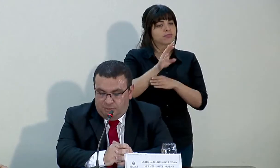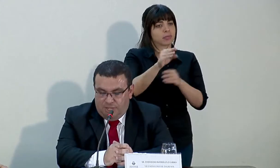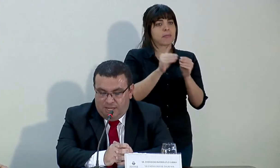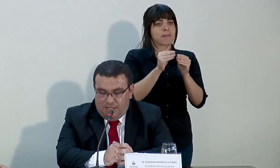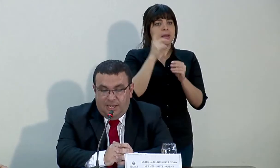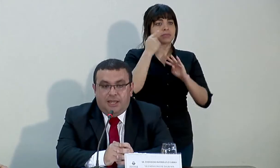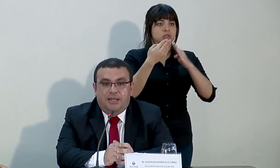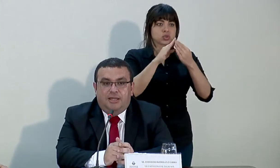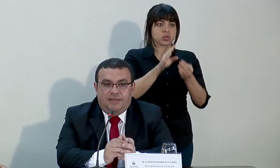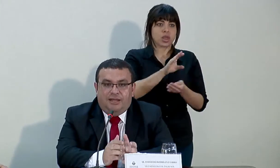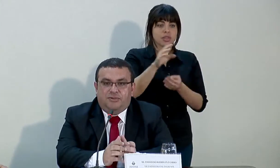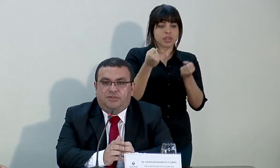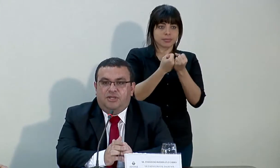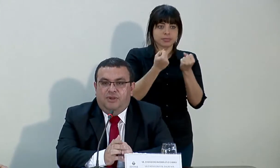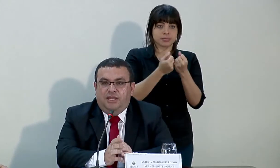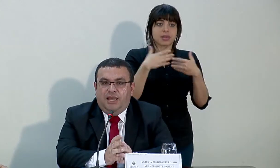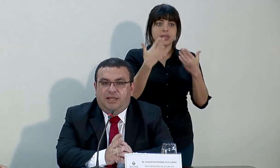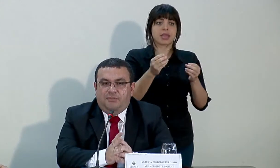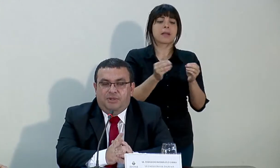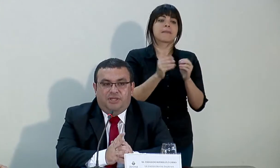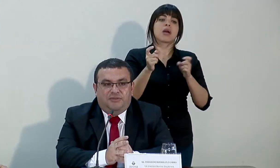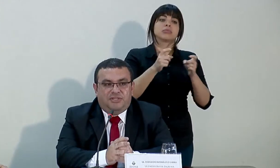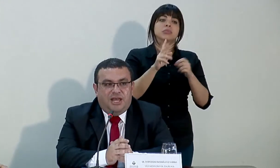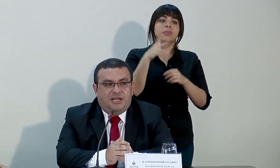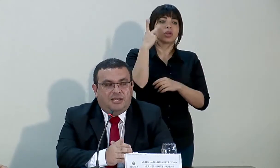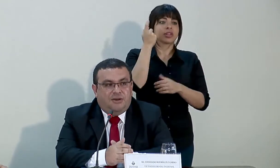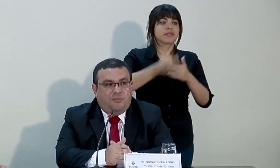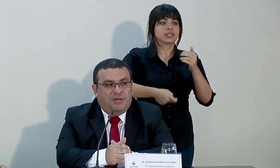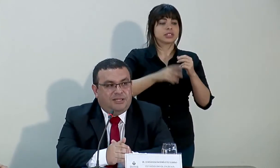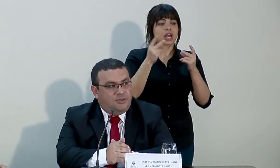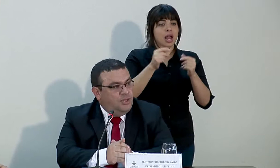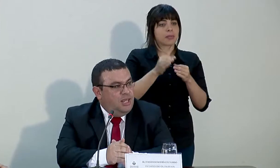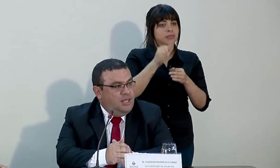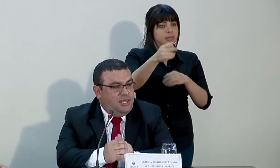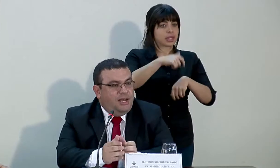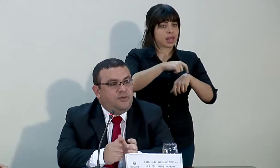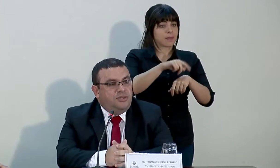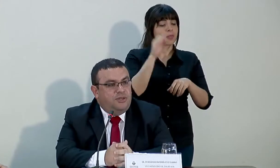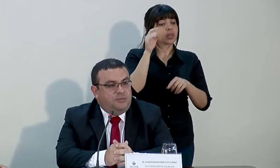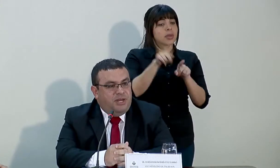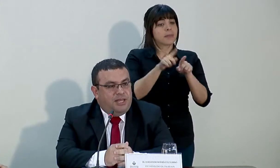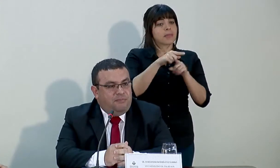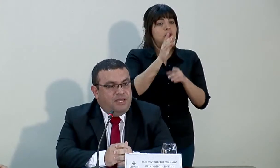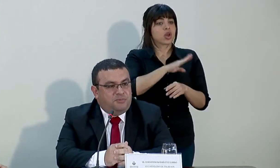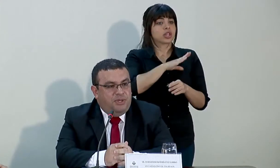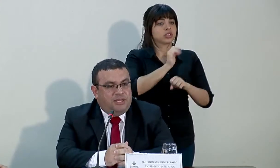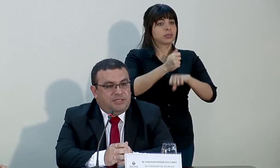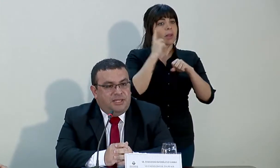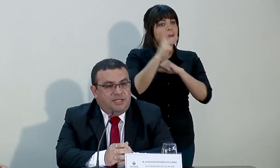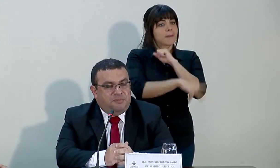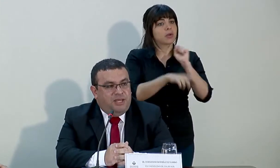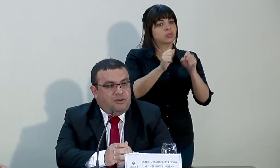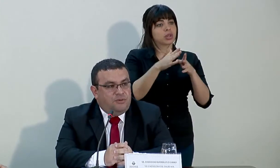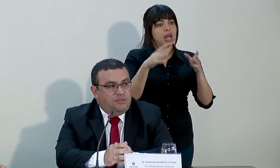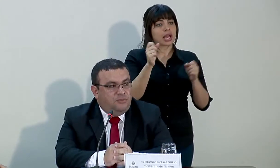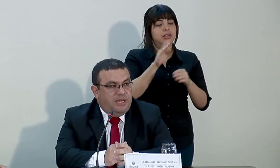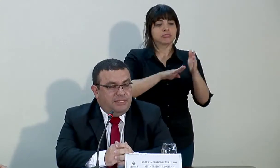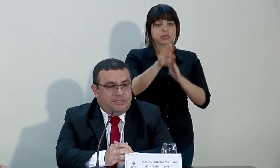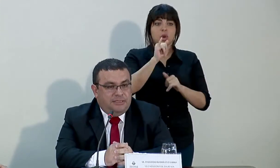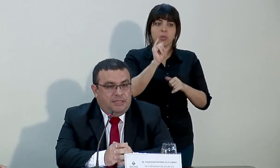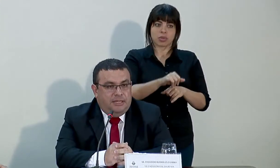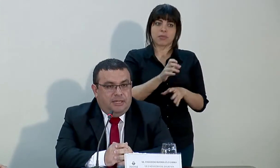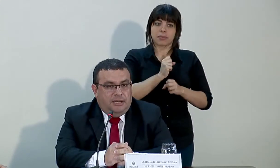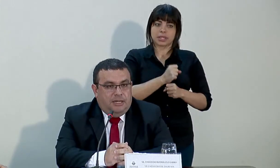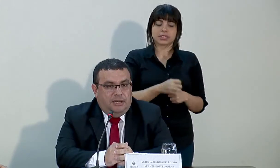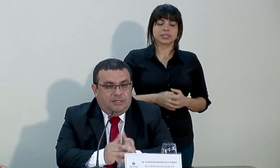más en su ciudadanía, darle sostenibilidad a la política fiscal en el largo plazo y crear condiciones para que el país pueda crecer y despegar como se lo